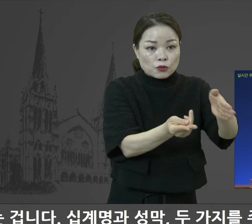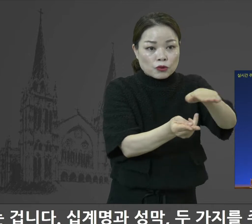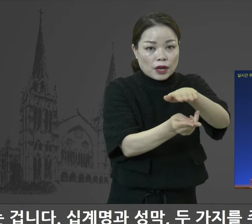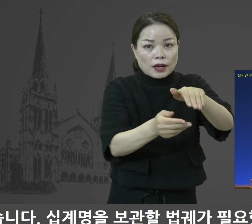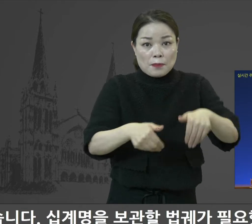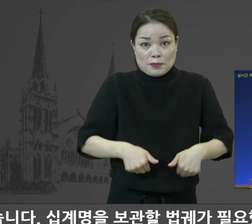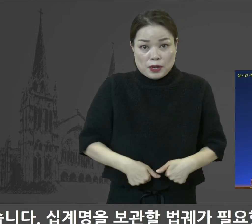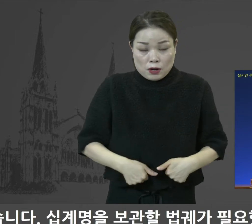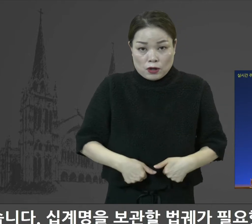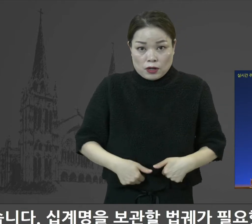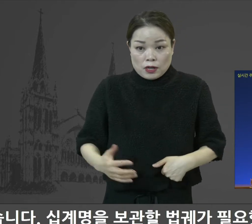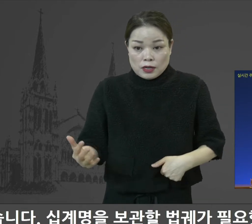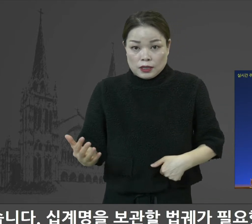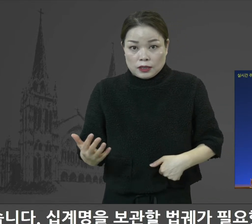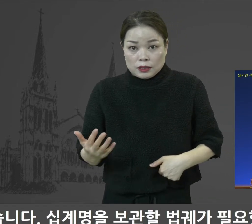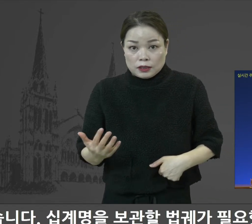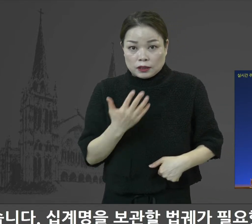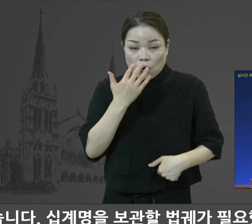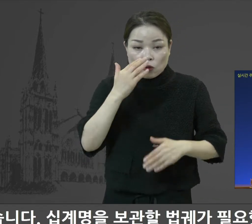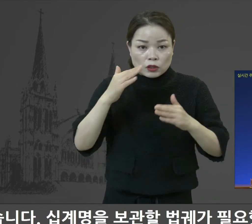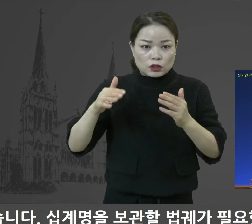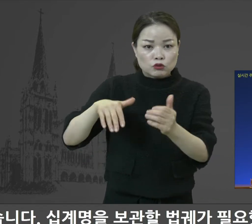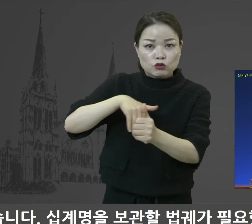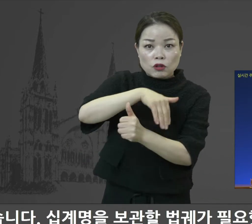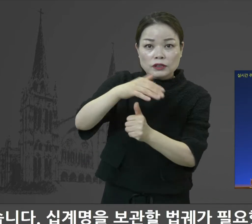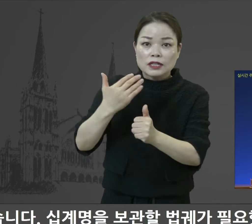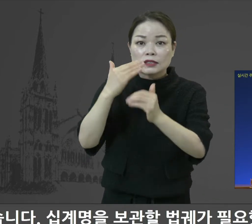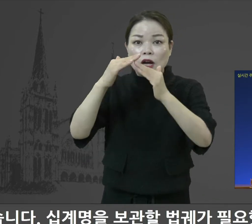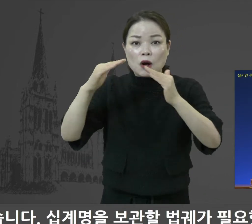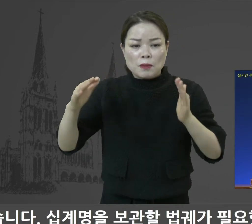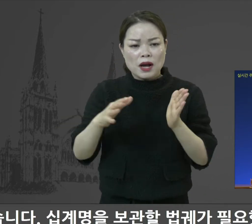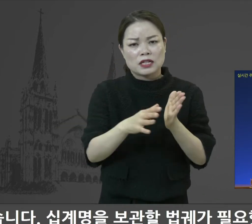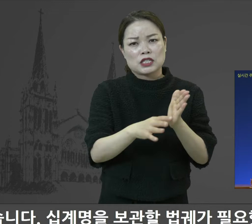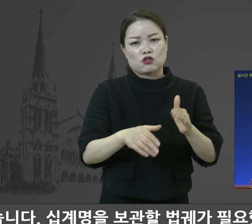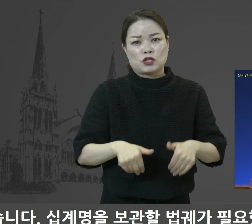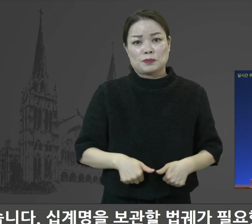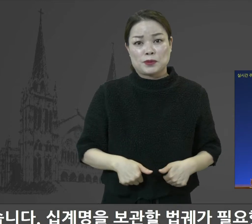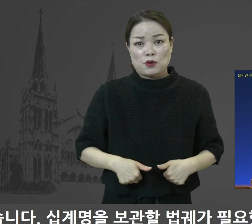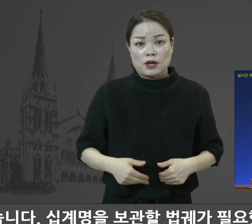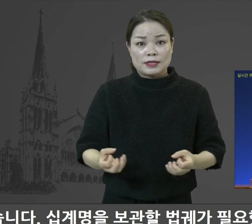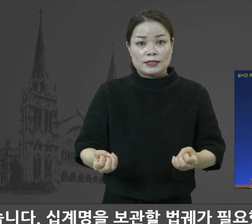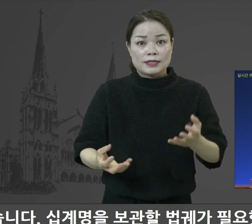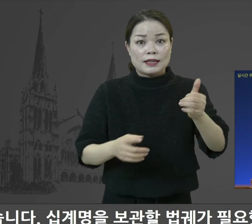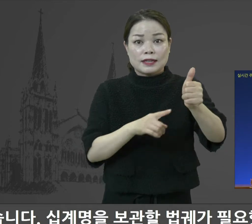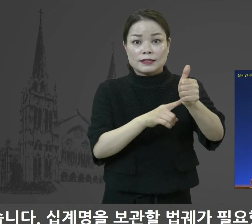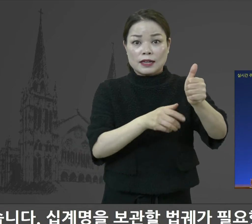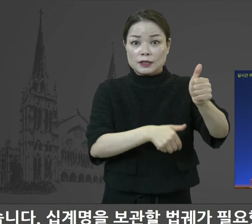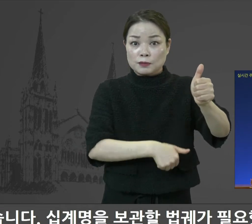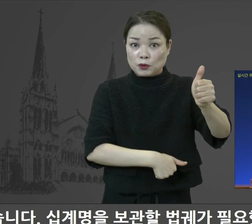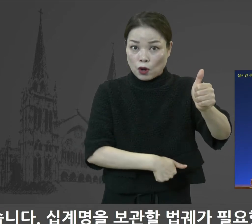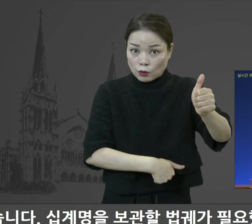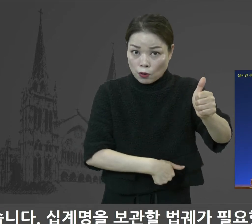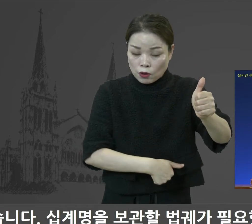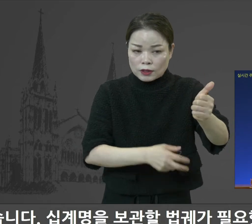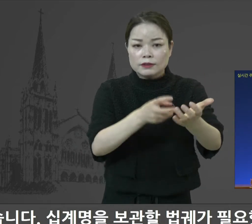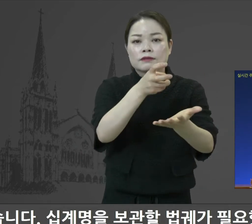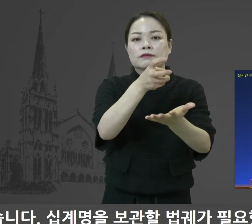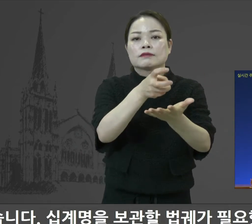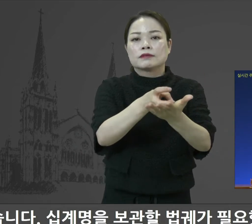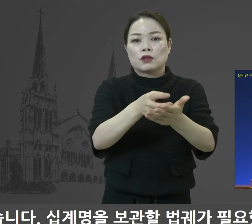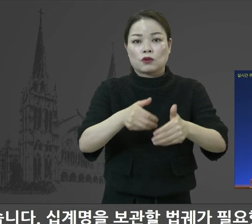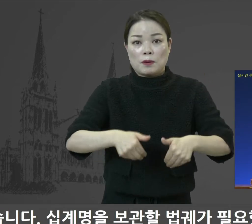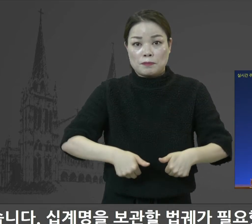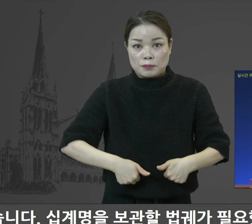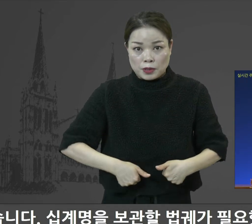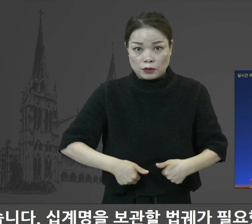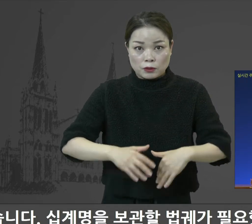성소를 둘러싸고 있는 성막이 필요했고요. 그 안에 기구들이 필요했습니다. 제사장이 필요했고 제도가 필요했습니다. 이 모든